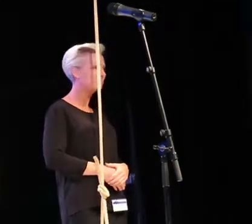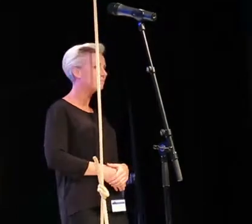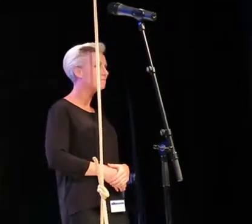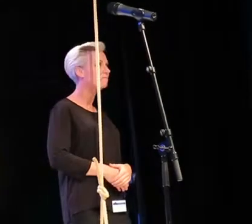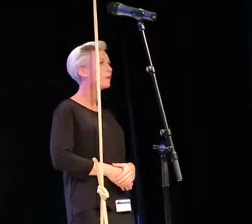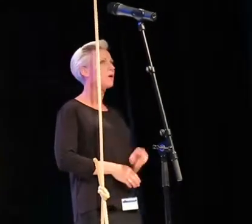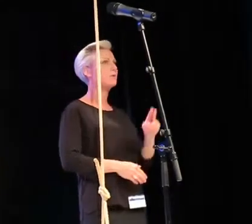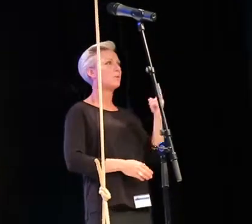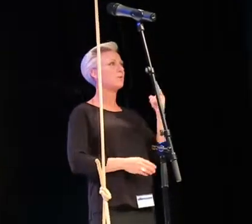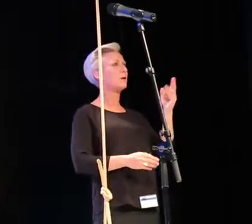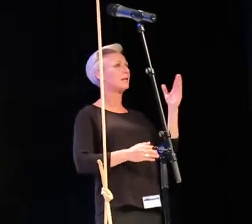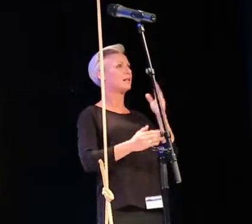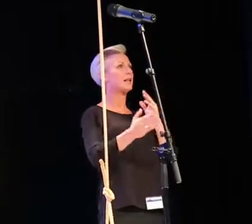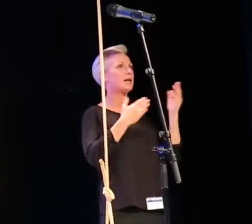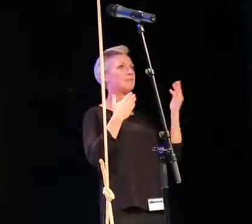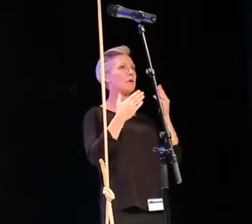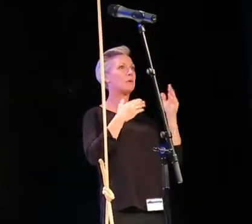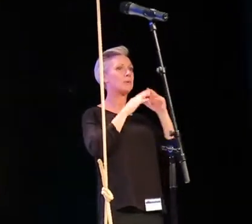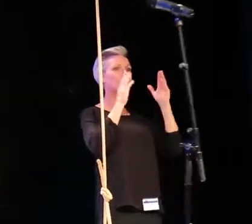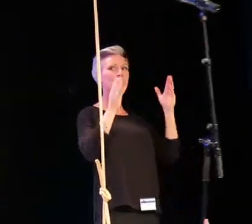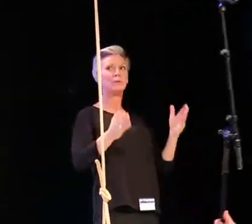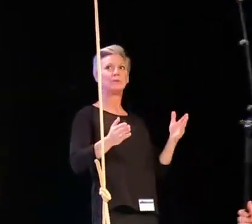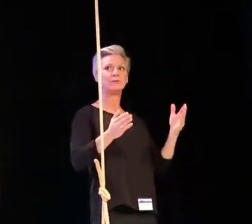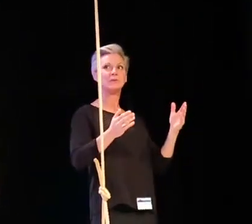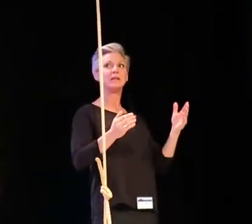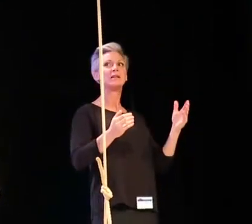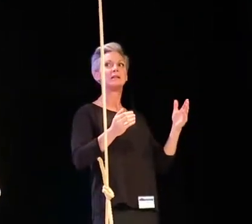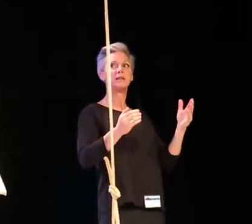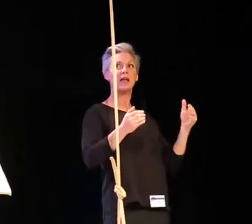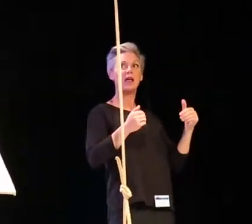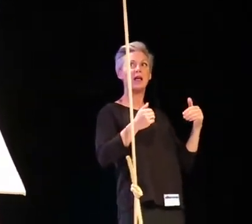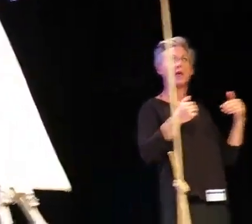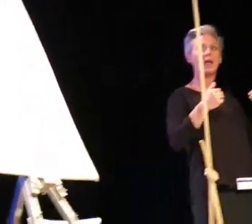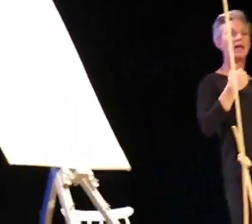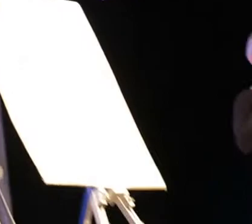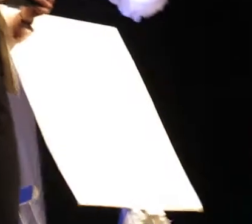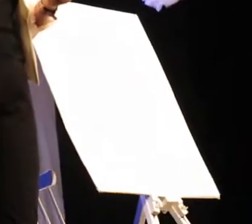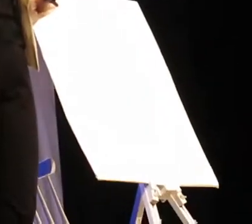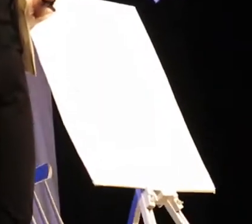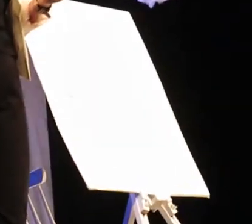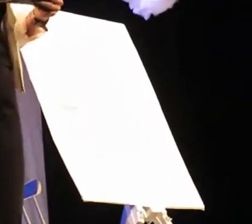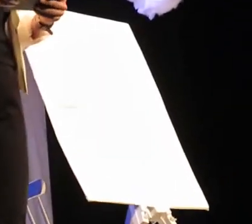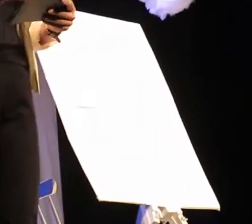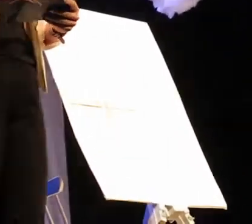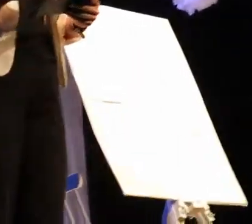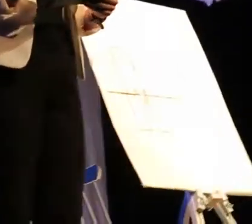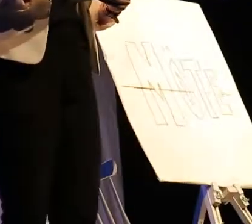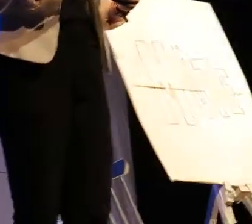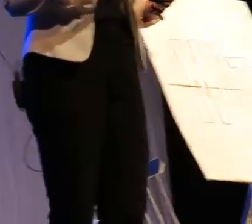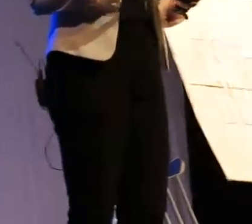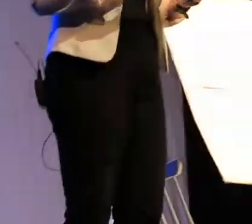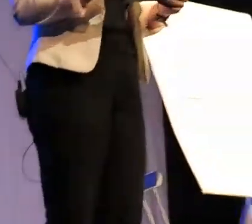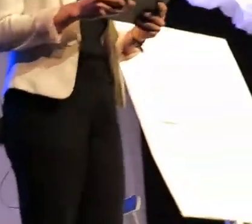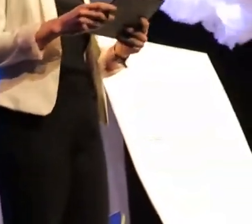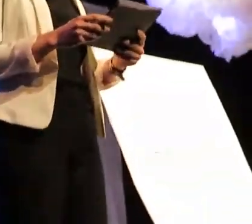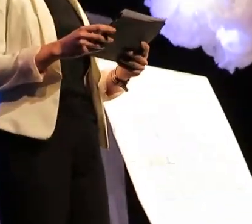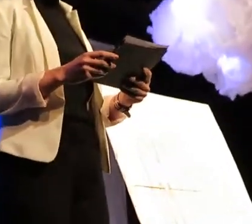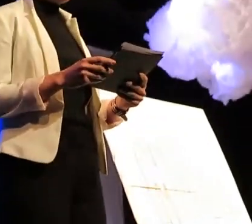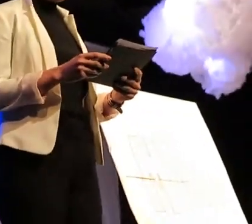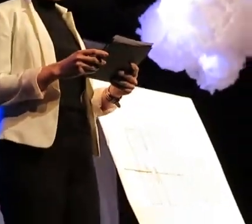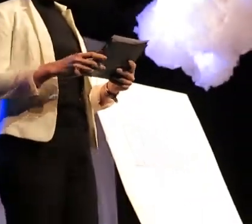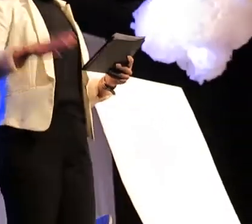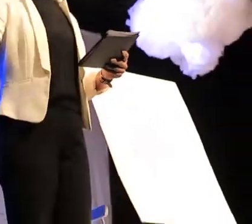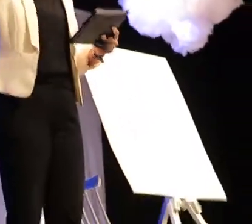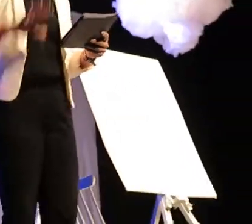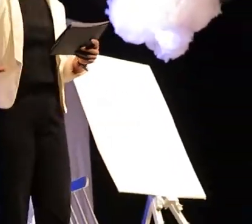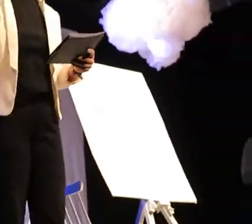har Klimathuset kommit till norra Europas största kulturhus som en upptakt till det stora klimattoppmötet i Paris i början på